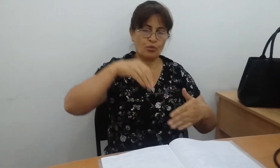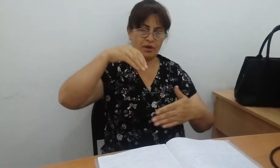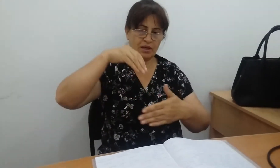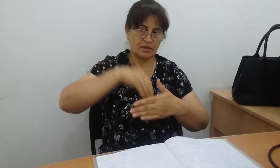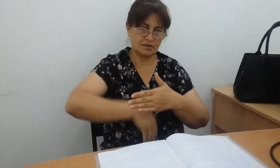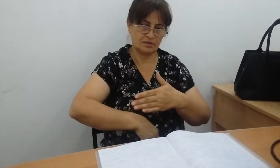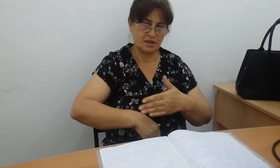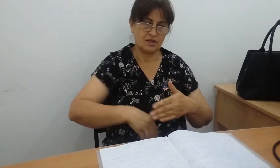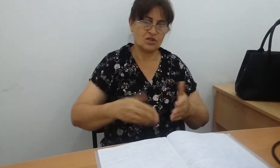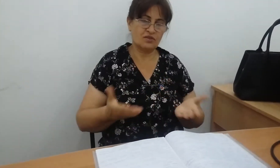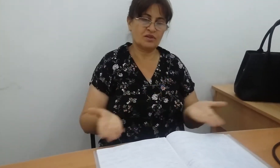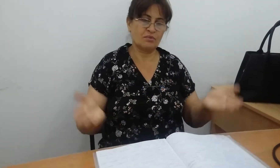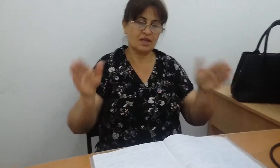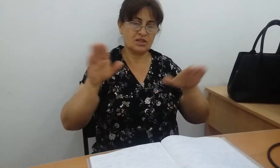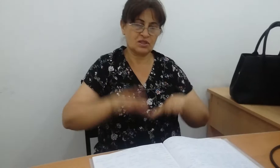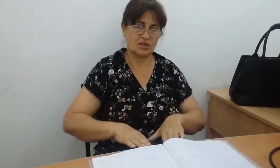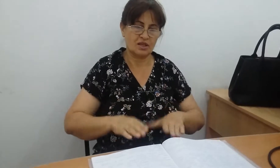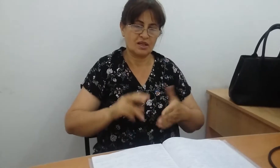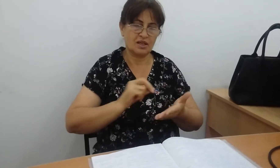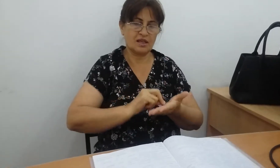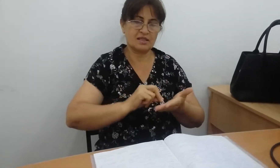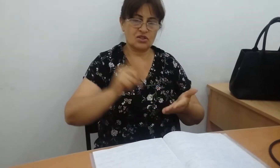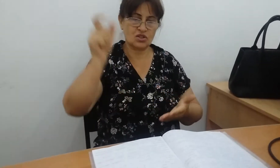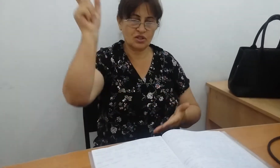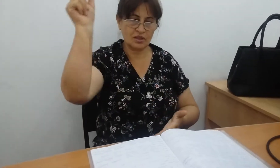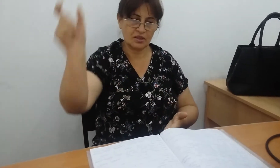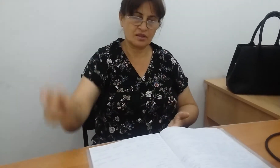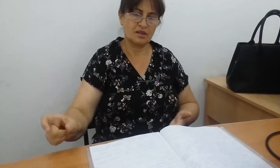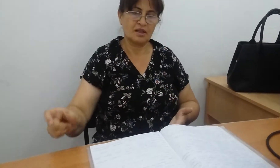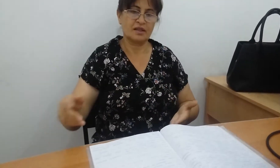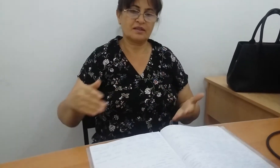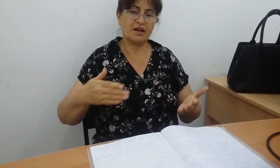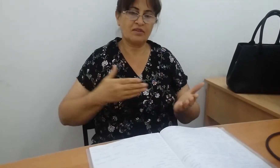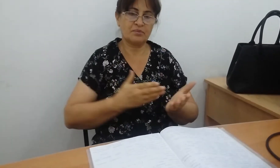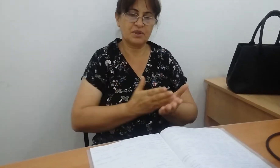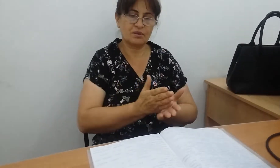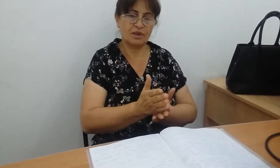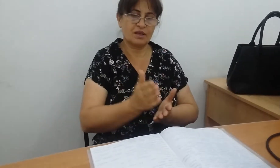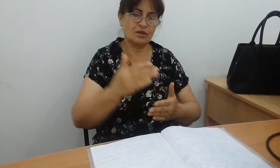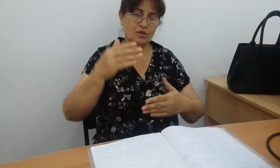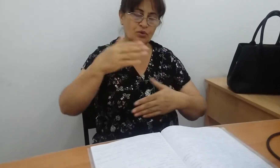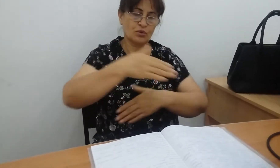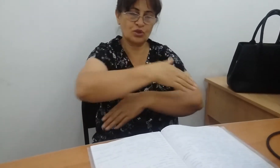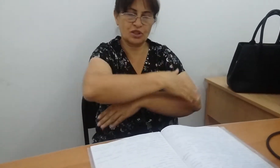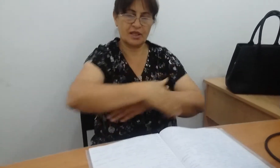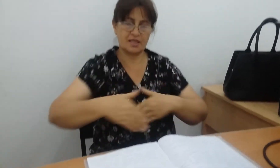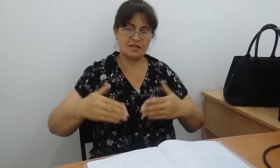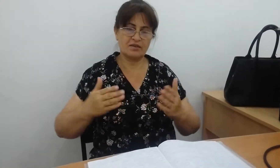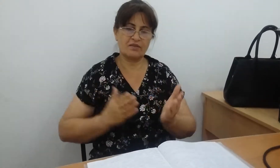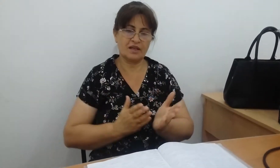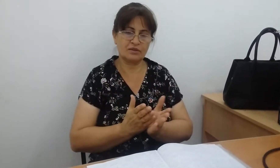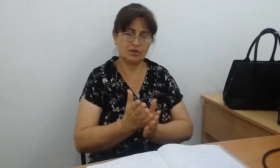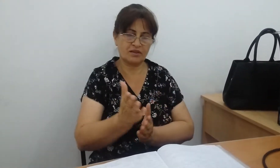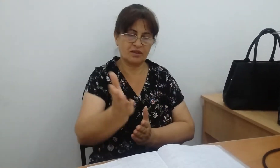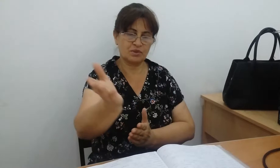koymak, çevirmek, yazıcı, devam etme, yol işareti ve devam